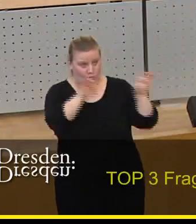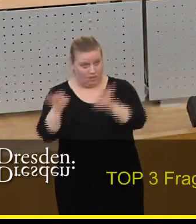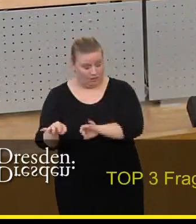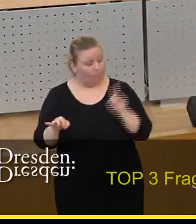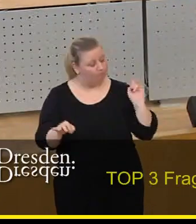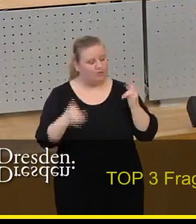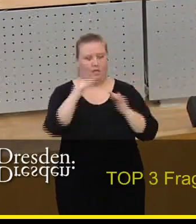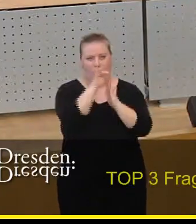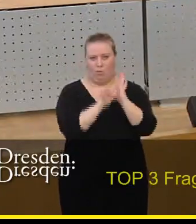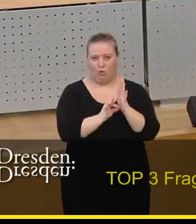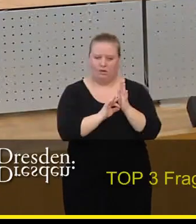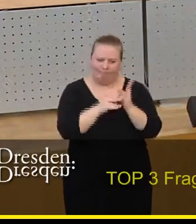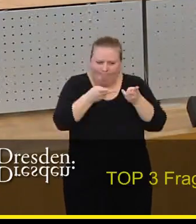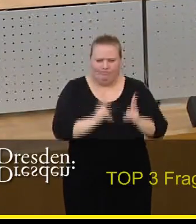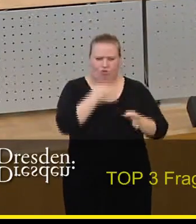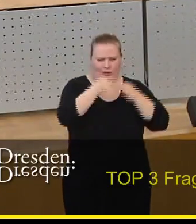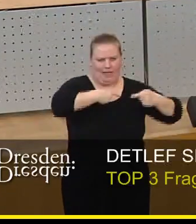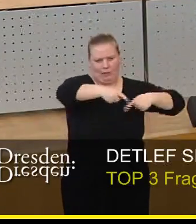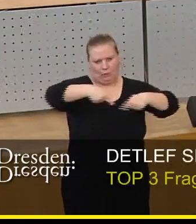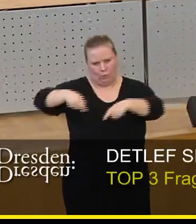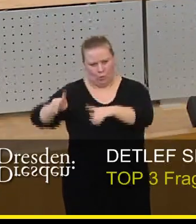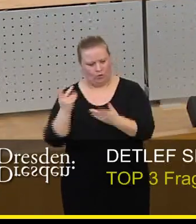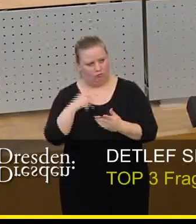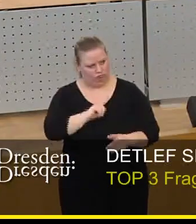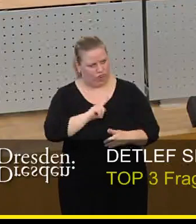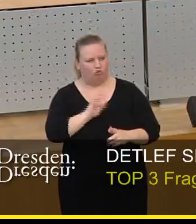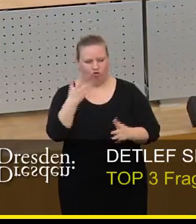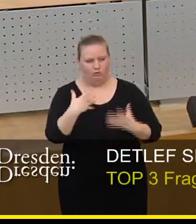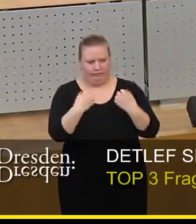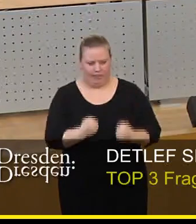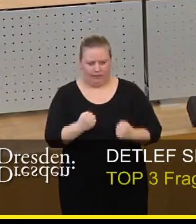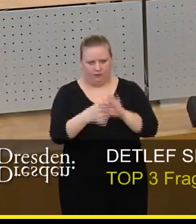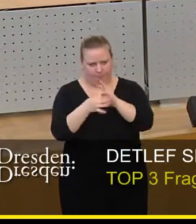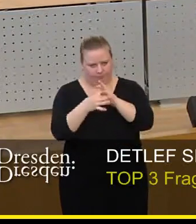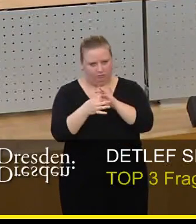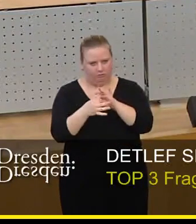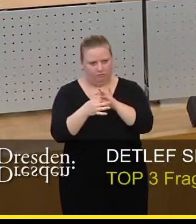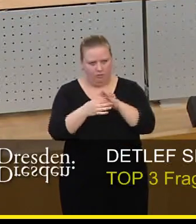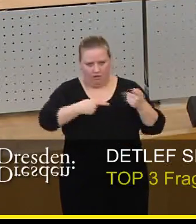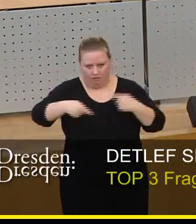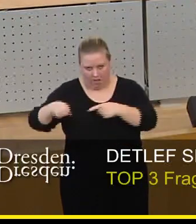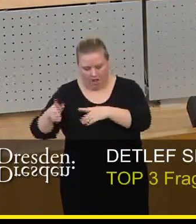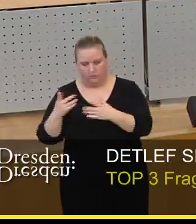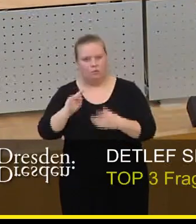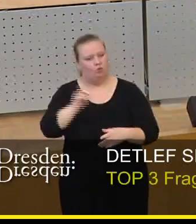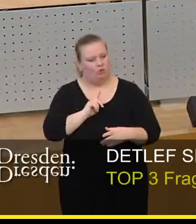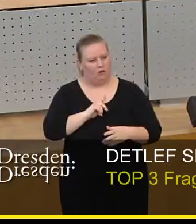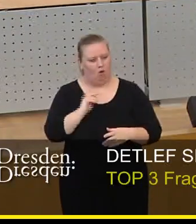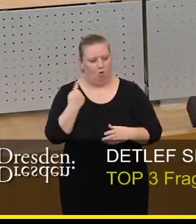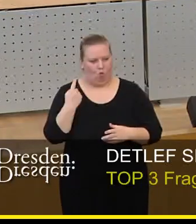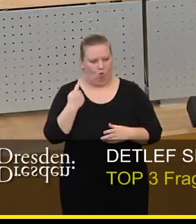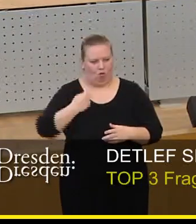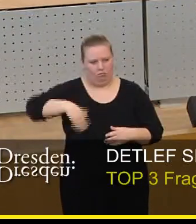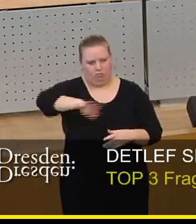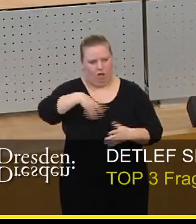Punkte, wie benannt, der konkreten Zuordnung, wie ich sie aufgezählt habe, sind entsprechend veranlasst, sind nach Vorschlag von GB1 über den